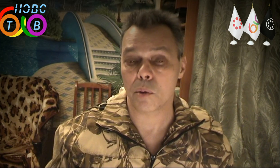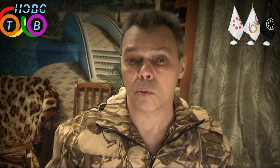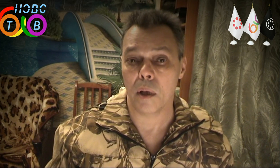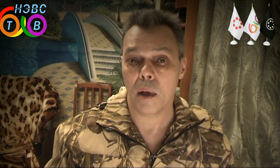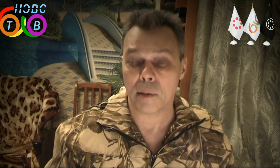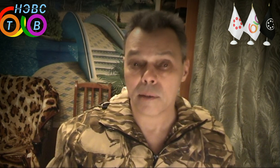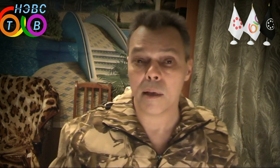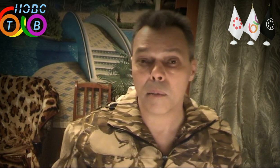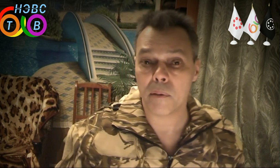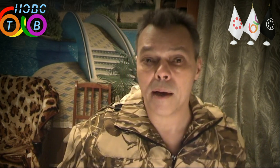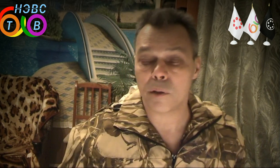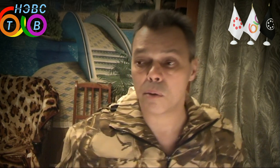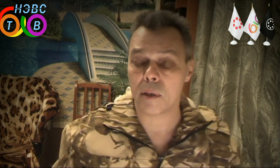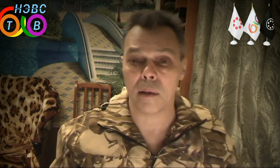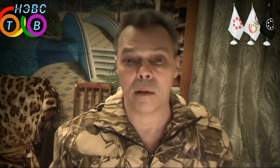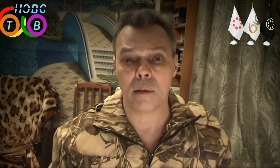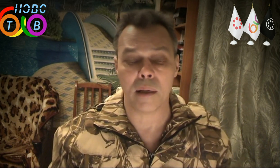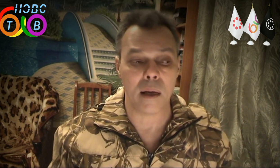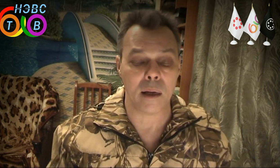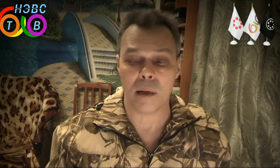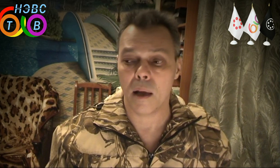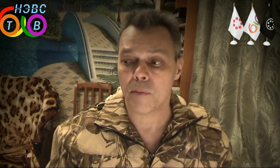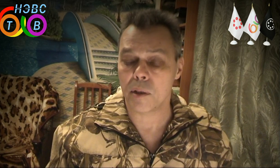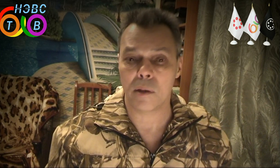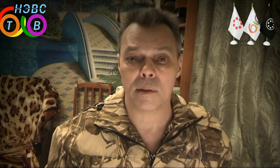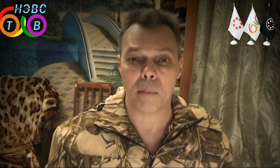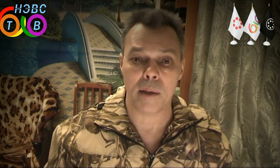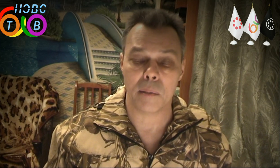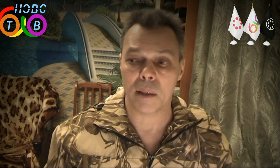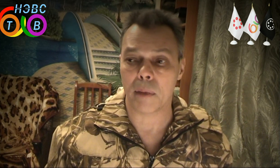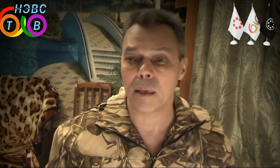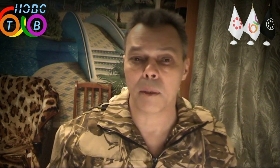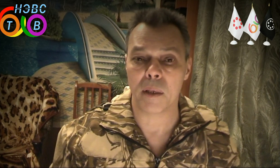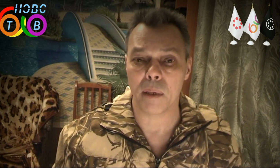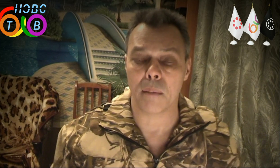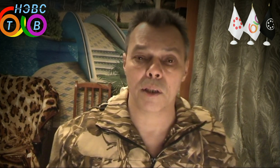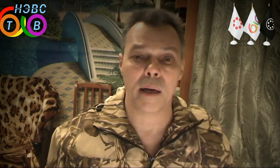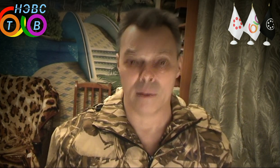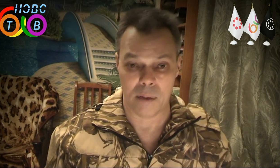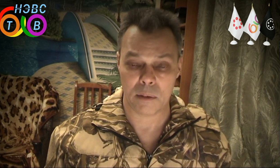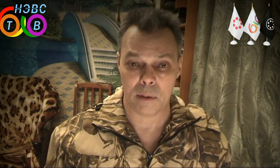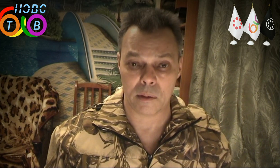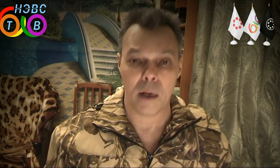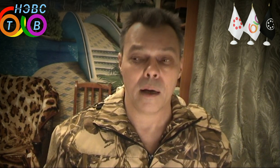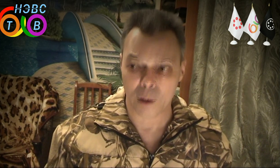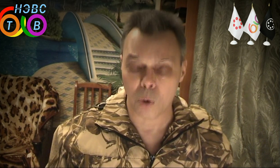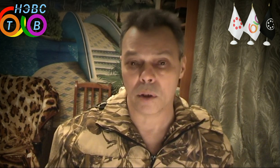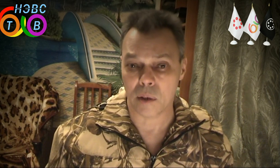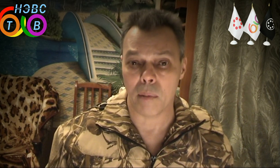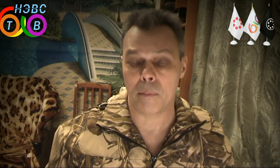штука. Кстати, это бывает еще и тогда, когда женщина сама себя там каким-то предметом лишает девственности. Это то же самое